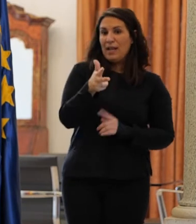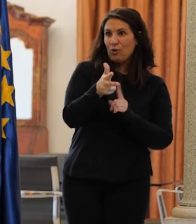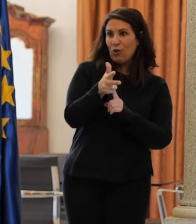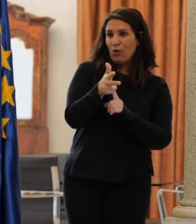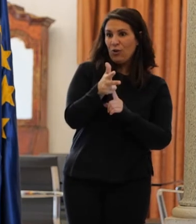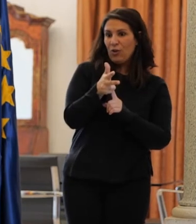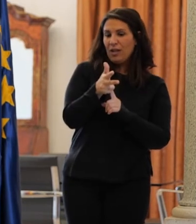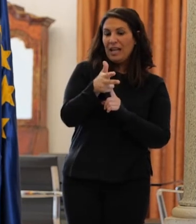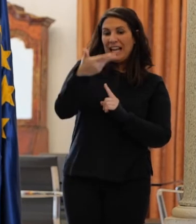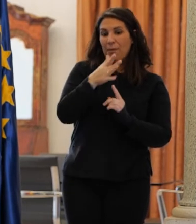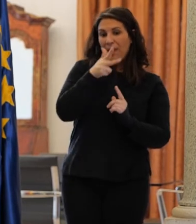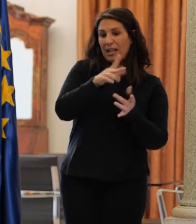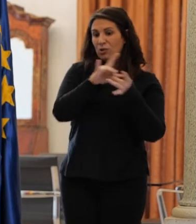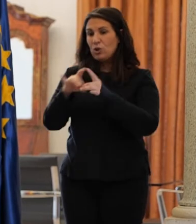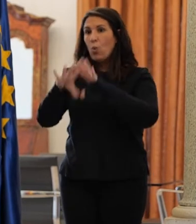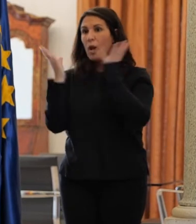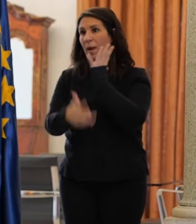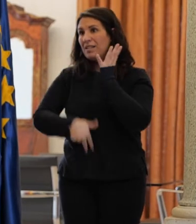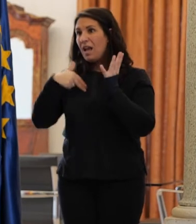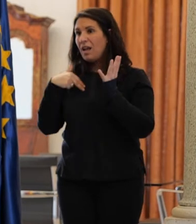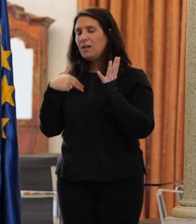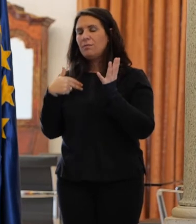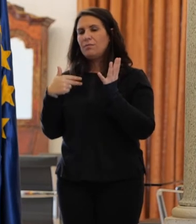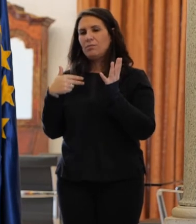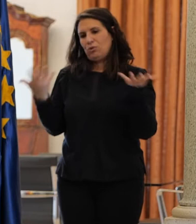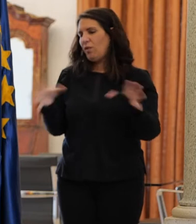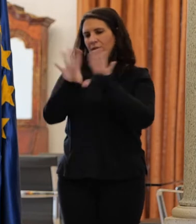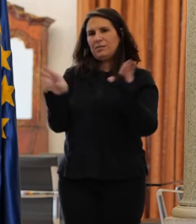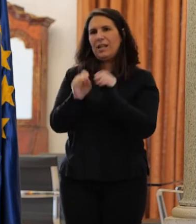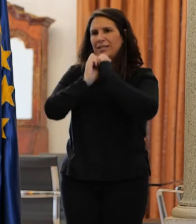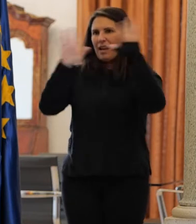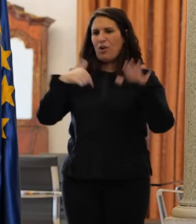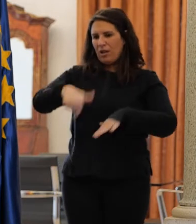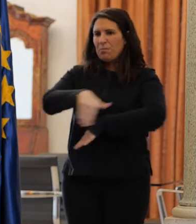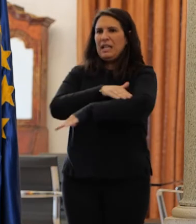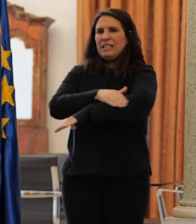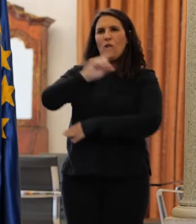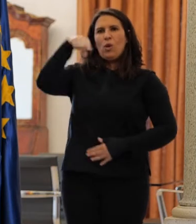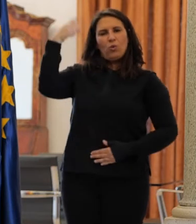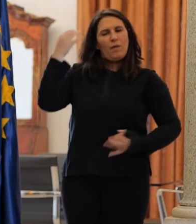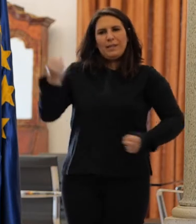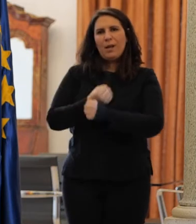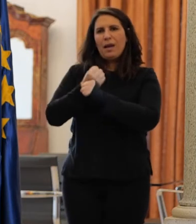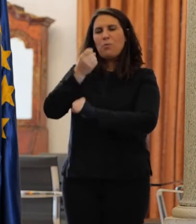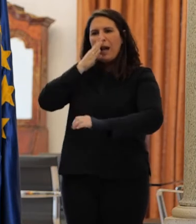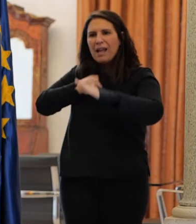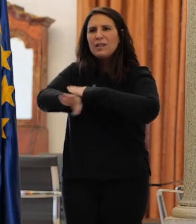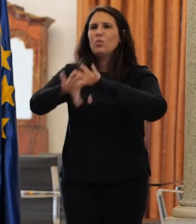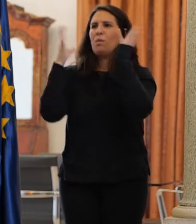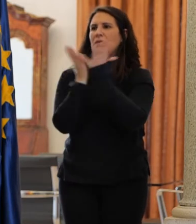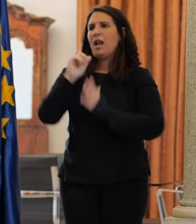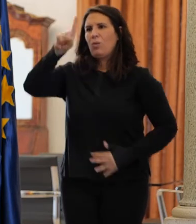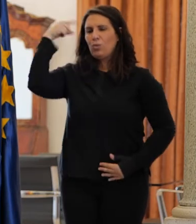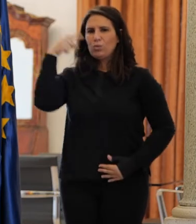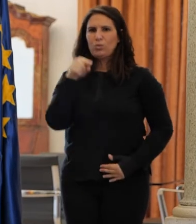derechos es la universalidad, pues lo que tenemos que hacer desde el Ministerio de Cultura es trabajar por el acceso universal a la cultura. Y